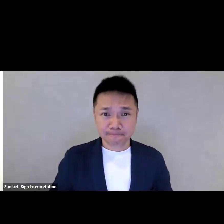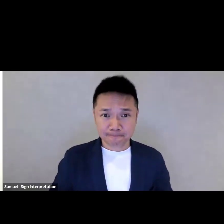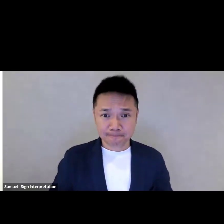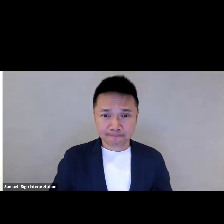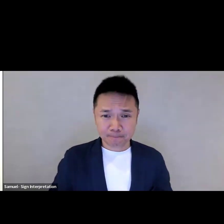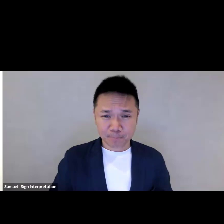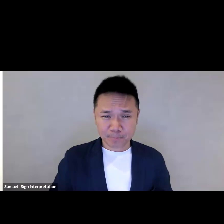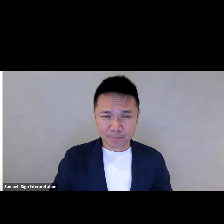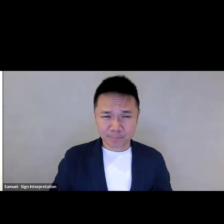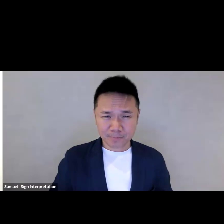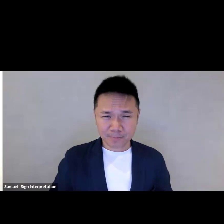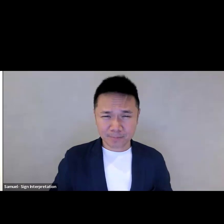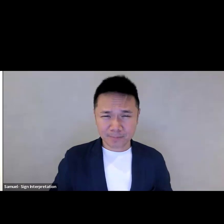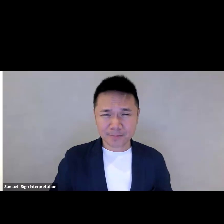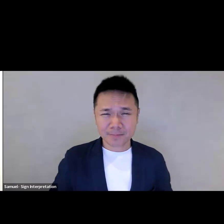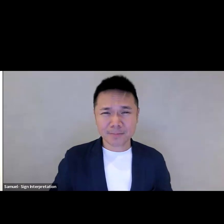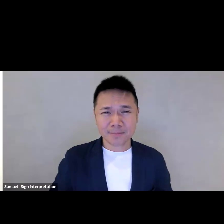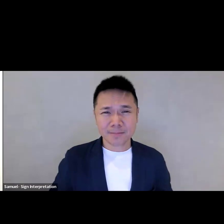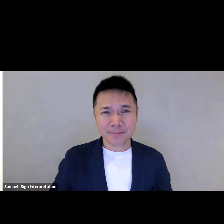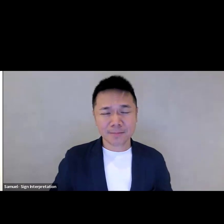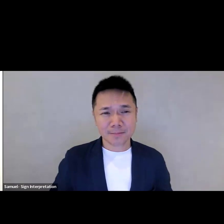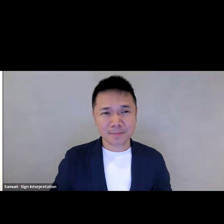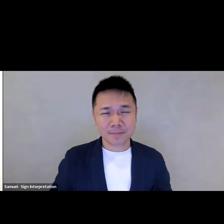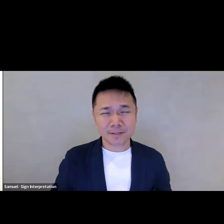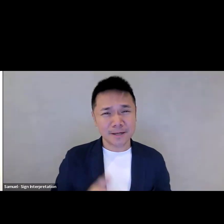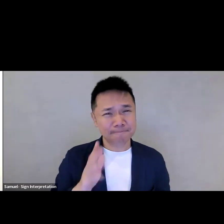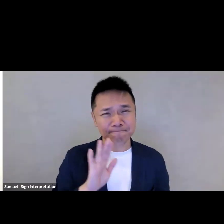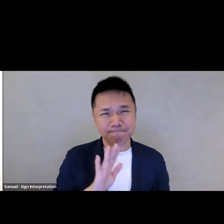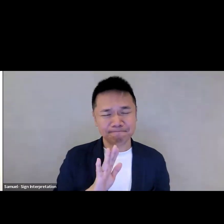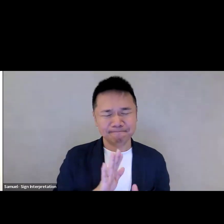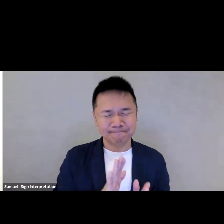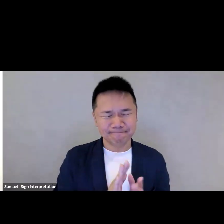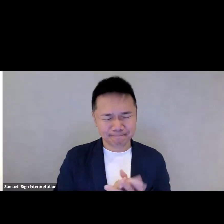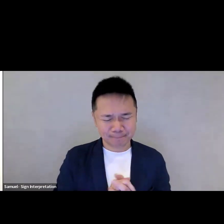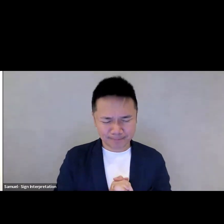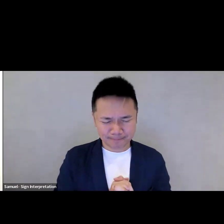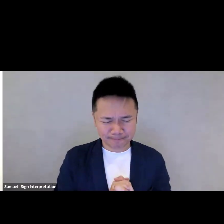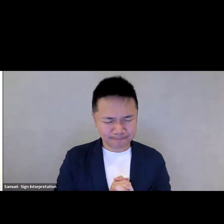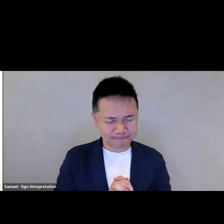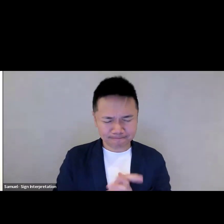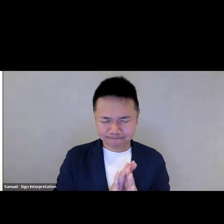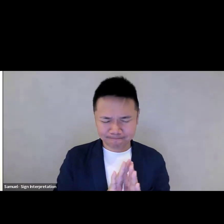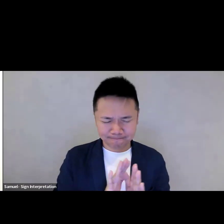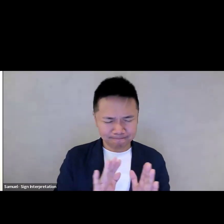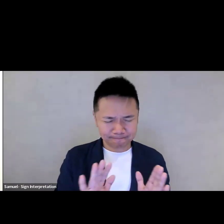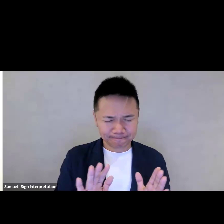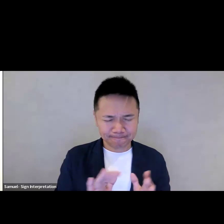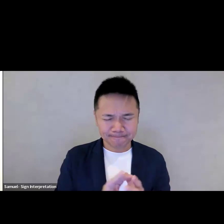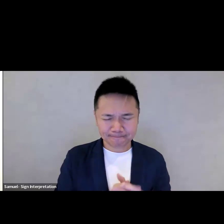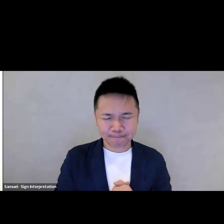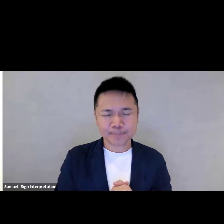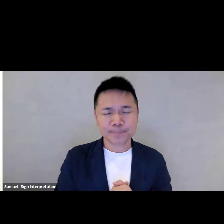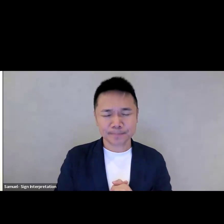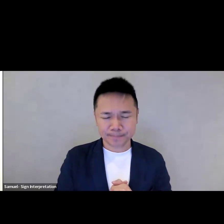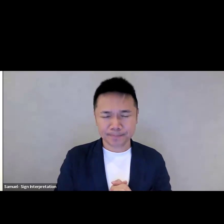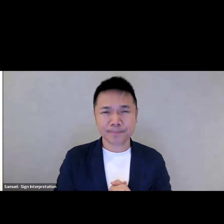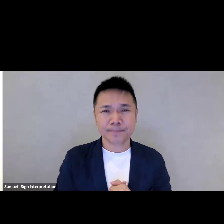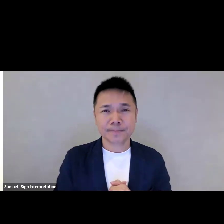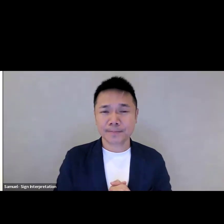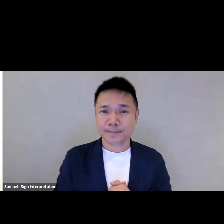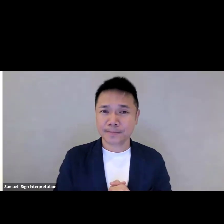让我们的这个社群能够更包容、更多元、更包容性。